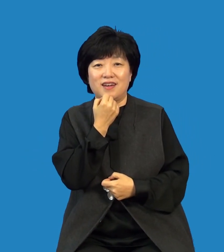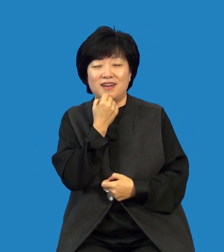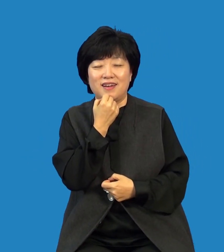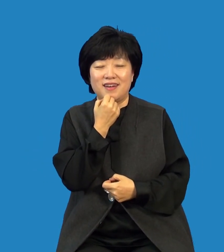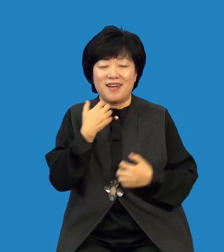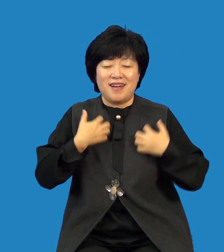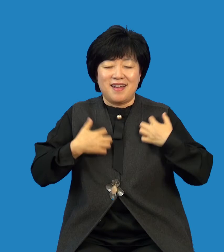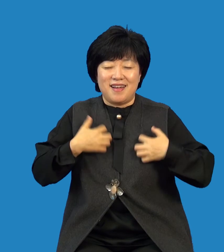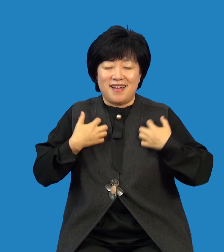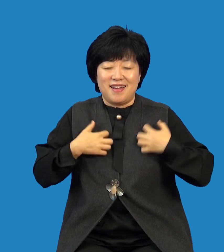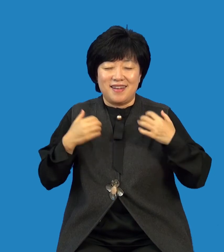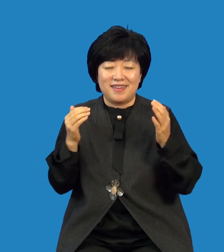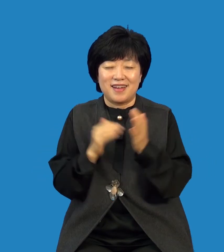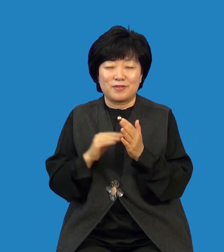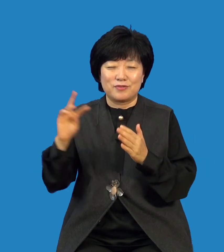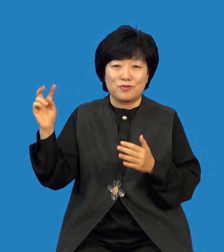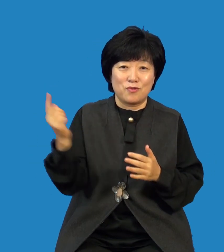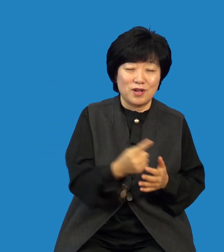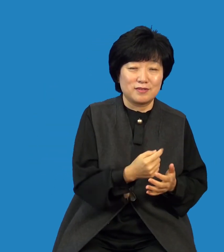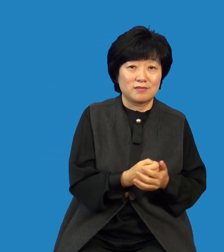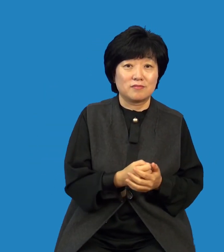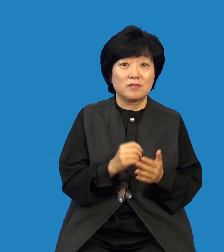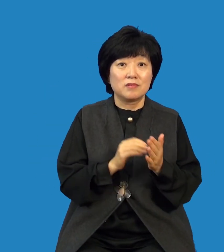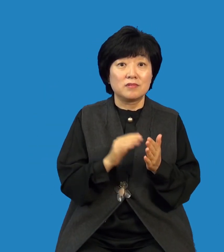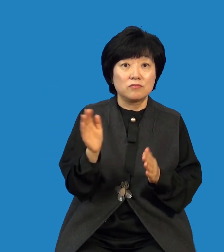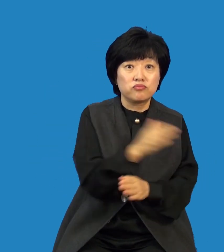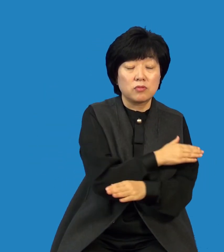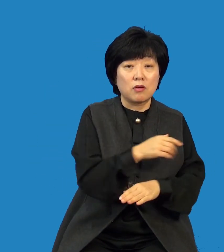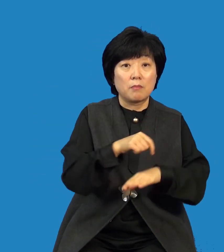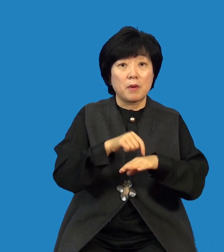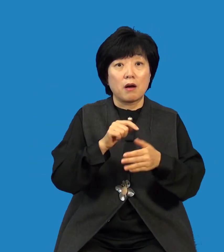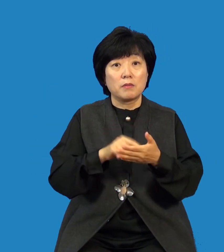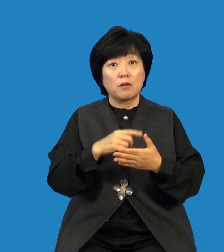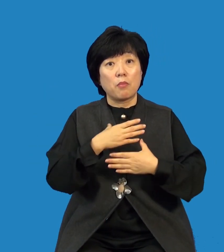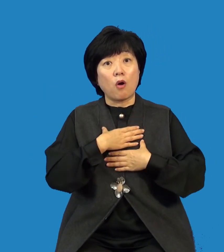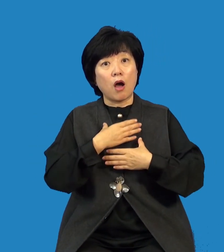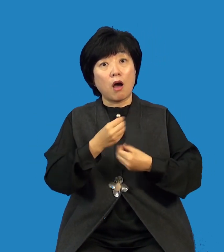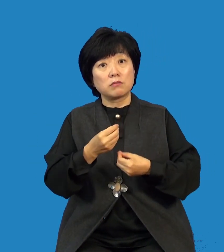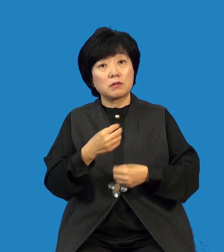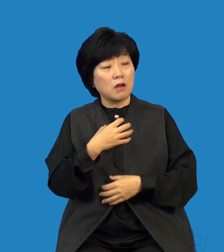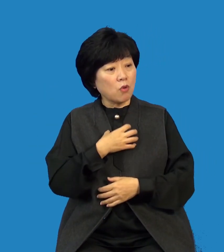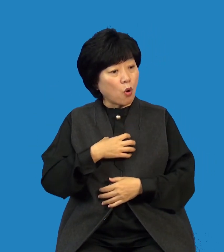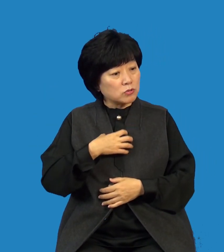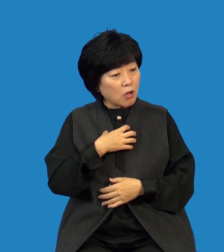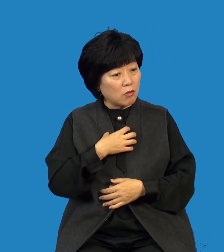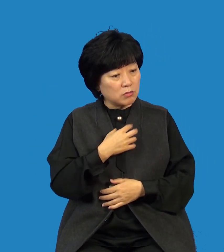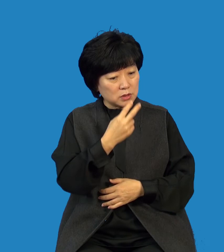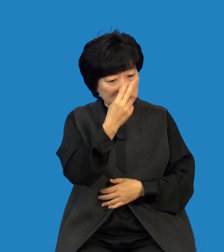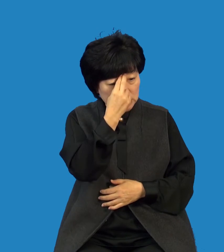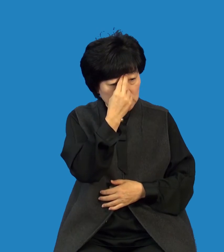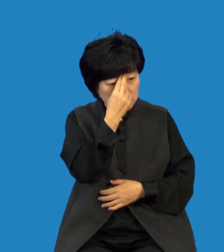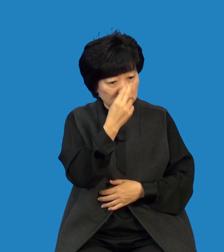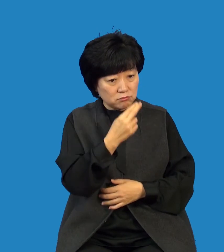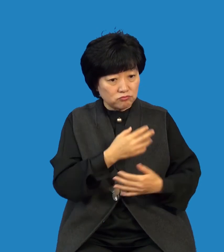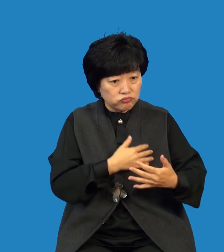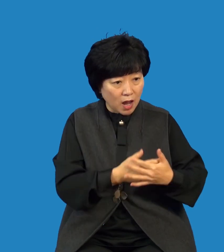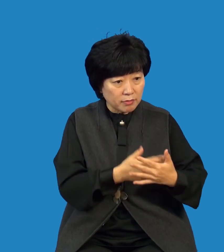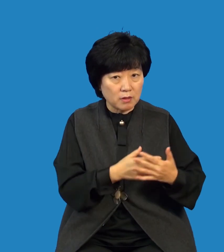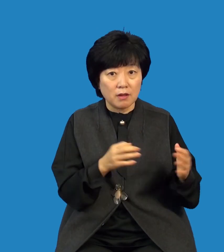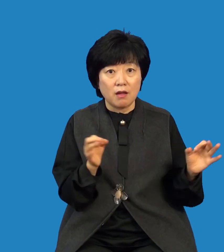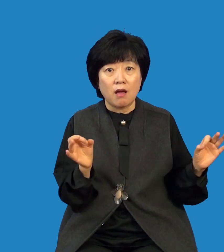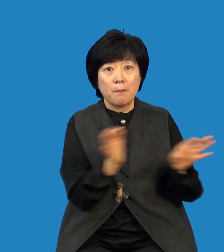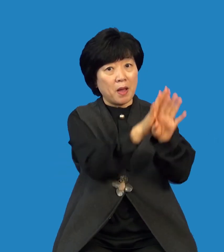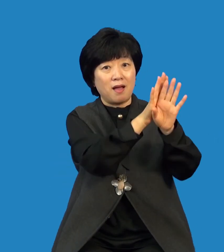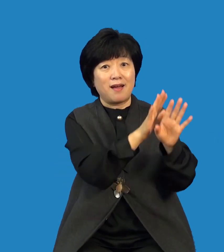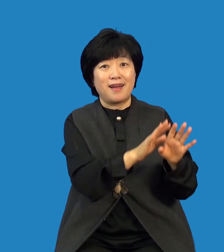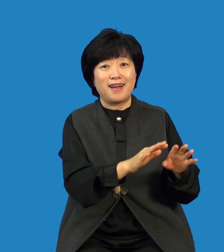거야. 근심이 없어진 거예요. 마음이 편안한 거예요. 여러분 제 전공이 수학이잖아요. 근데 제가 지금은